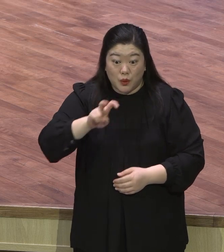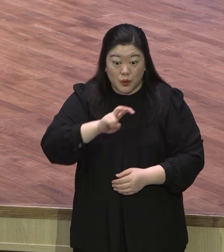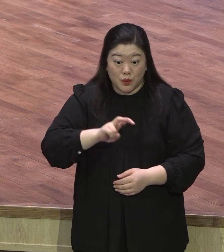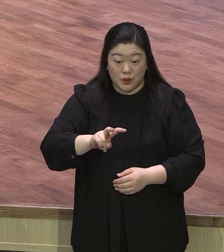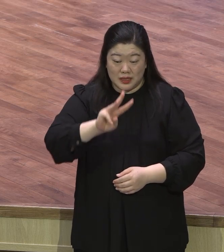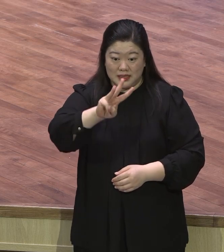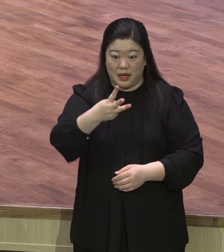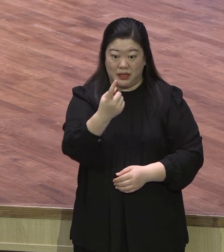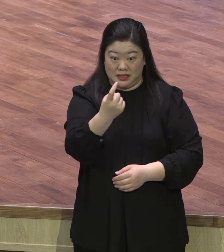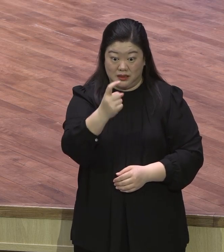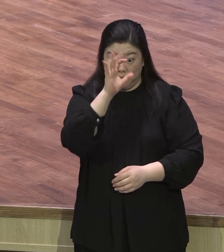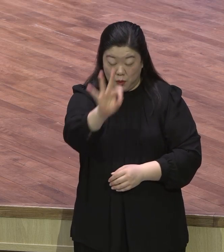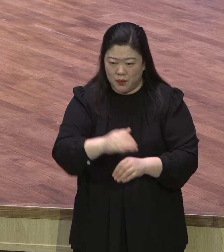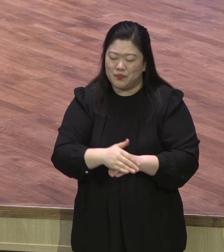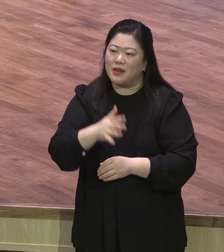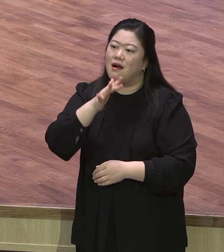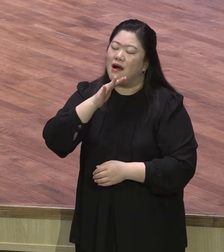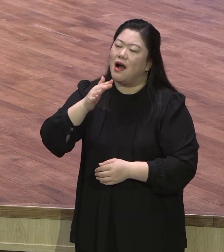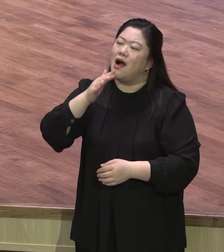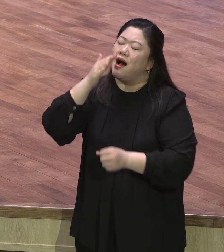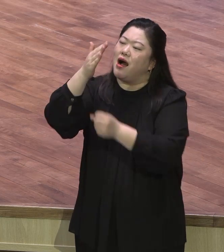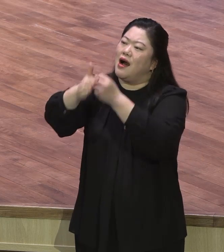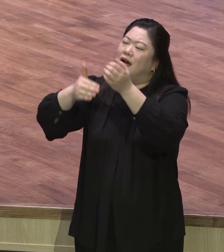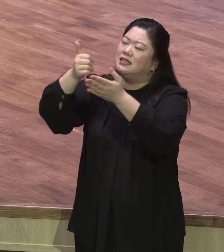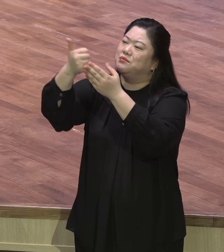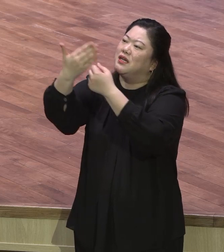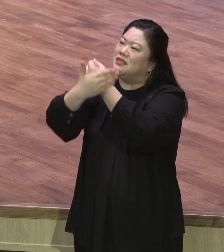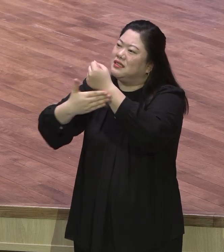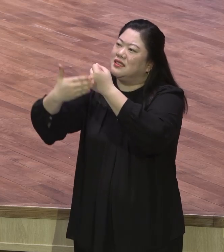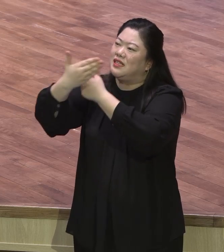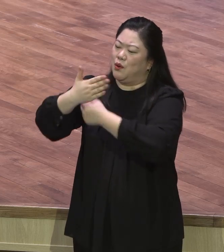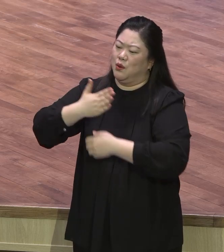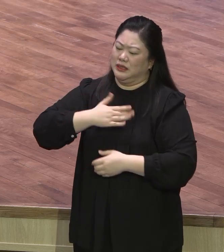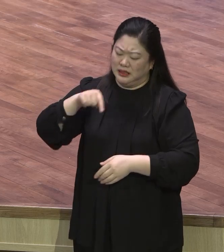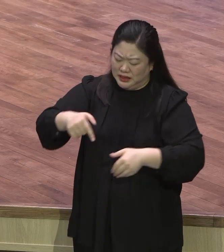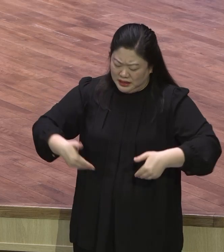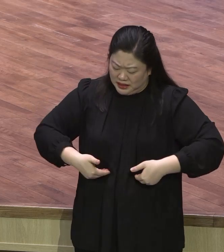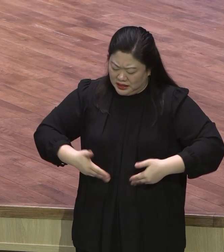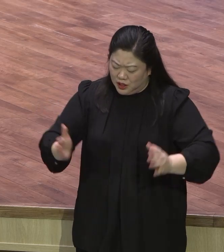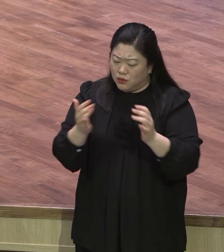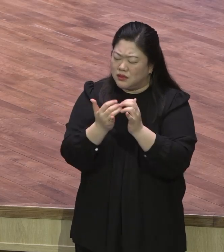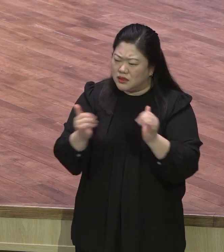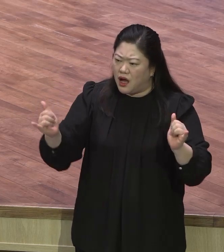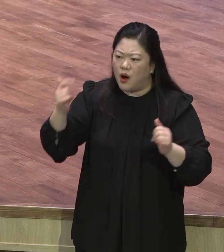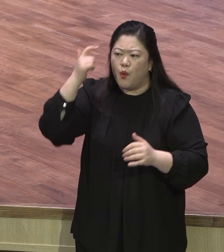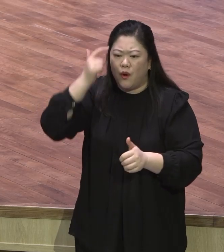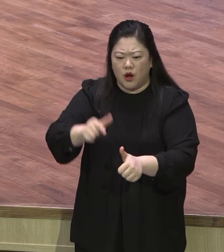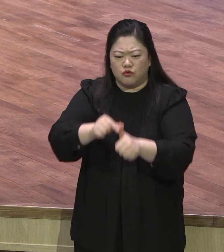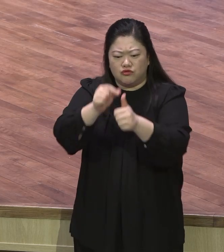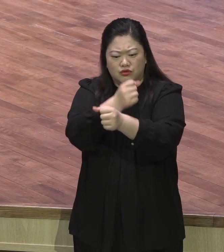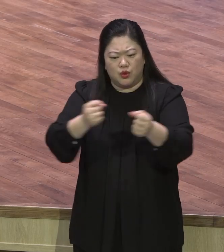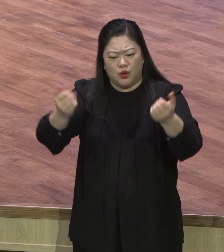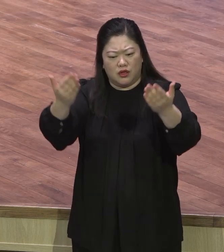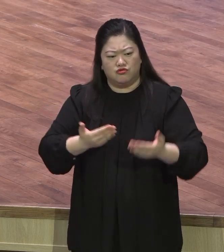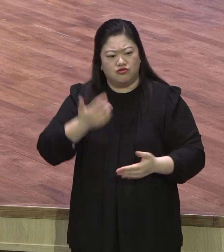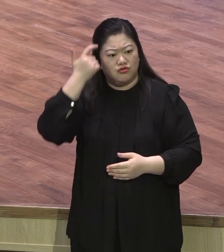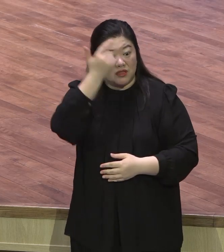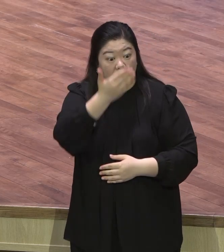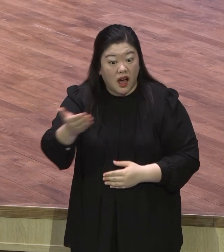자 왜 구속하여 주었는지 나는 알 수가 없구나. 아 하나님의